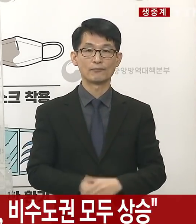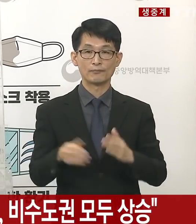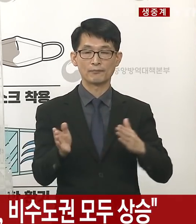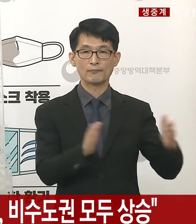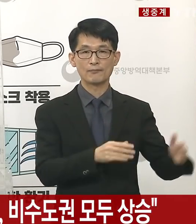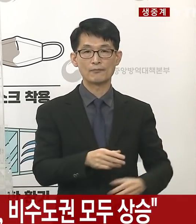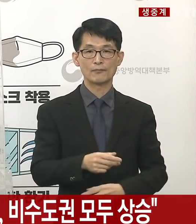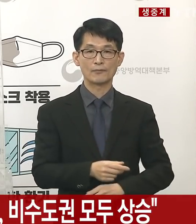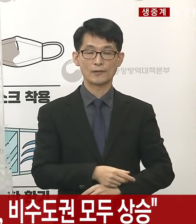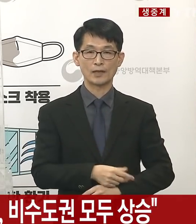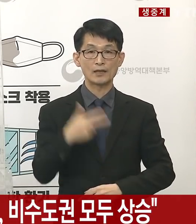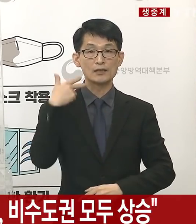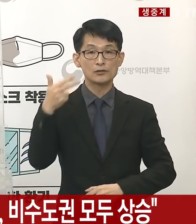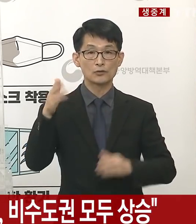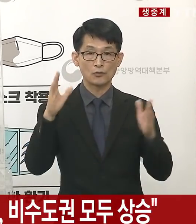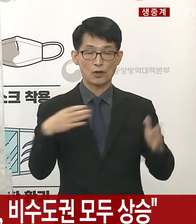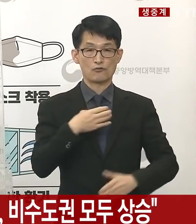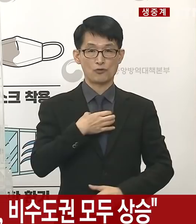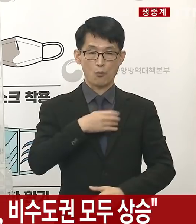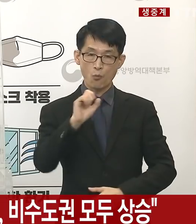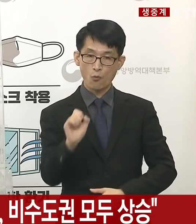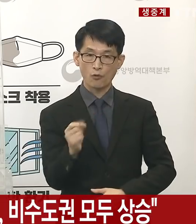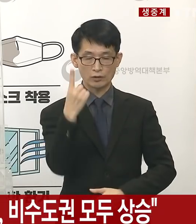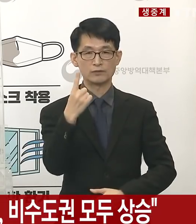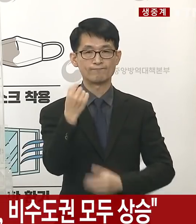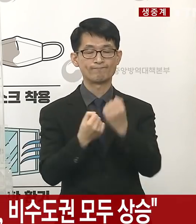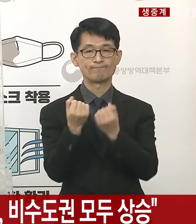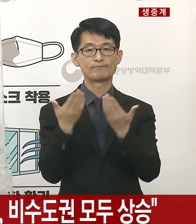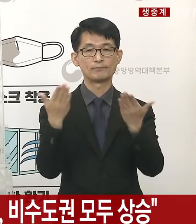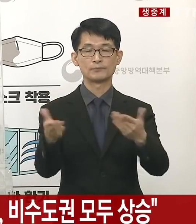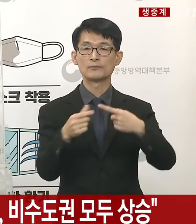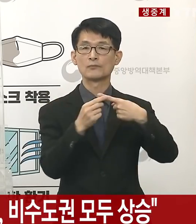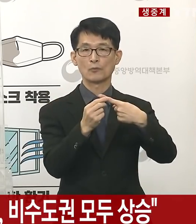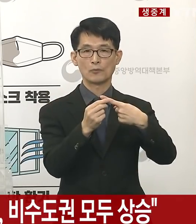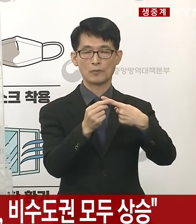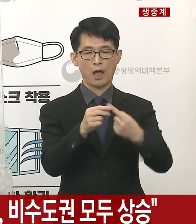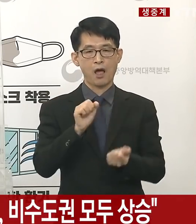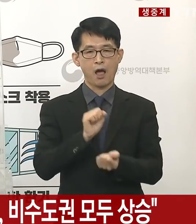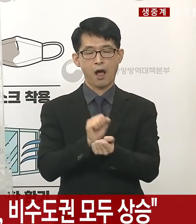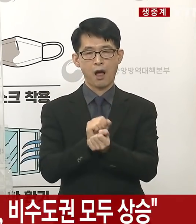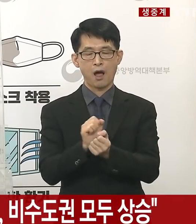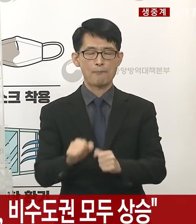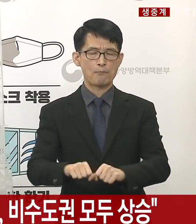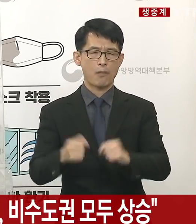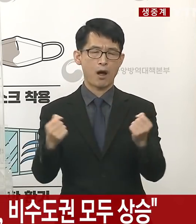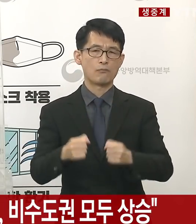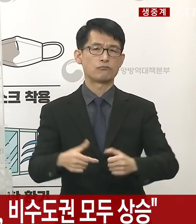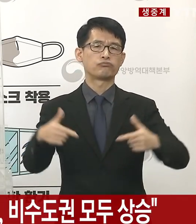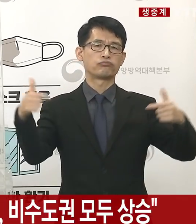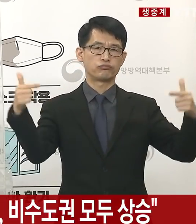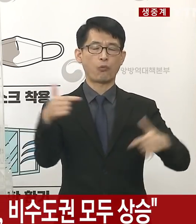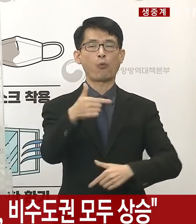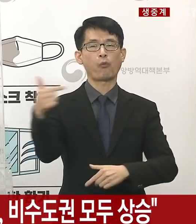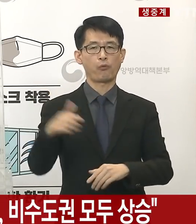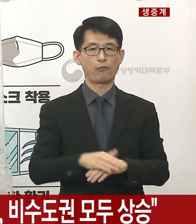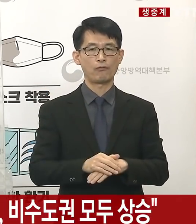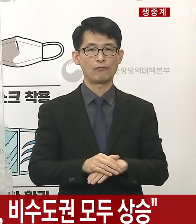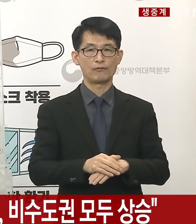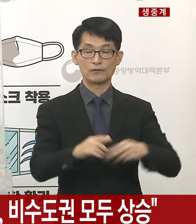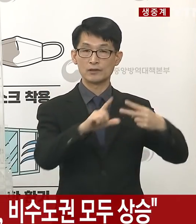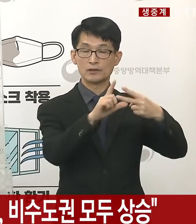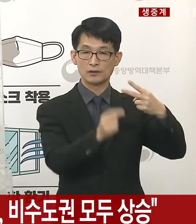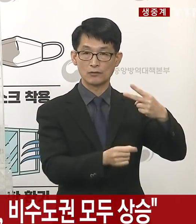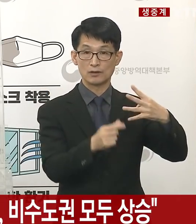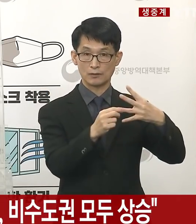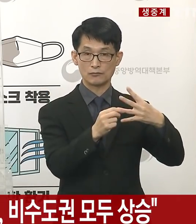다음은 주간 위험 요인에 대해서 설명을 드리겠습니다. 첫 번째는 유행의 급증 확산입니다. 2월 3주에